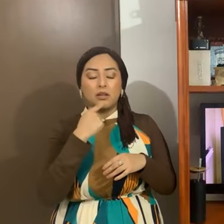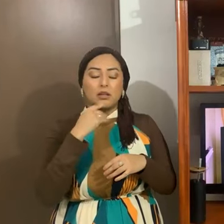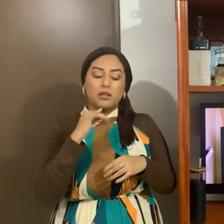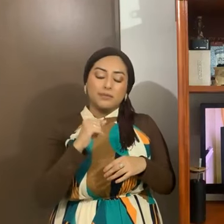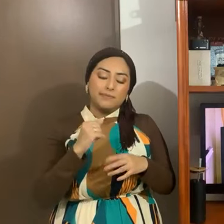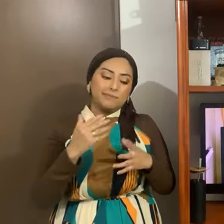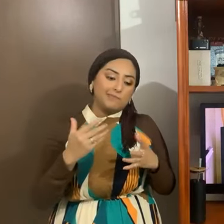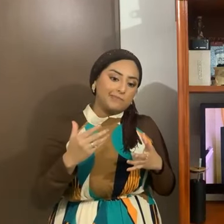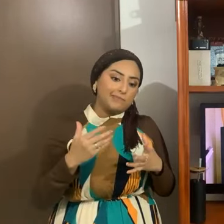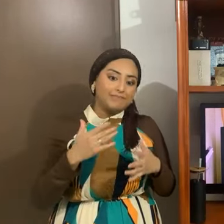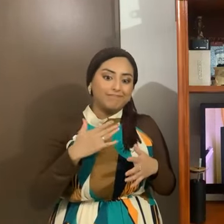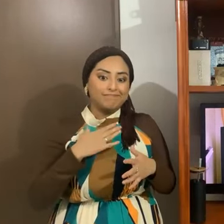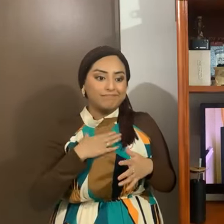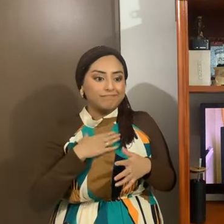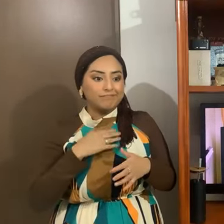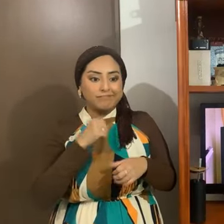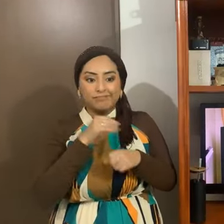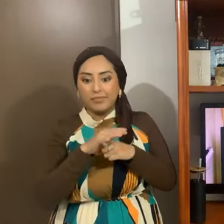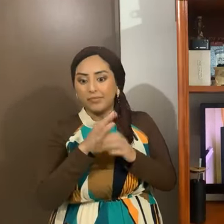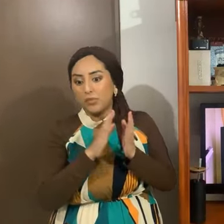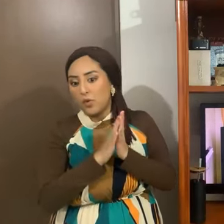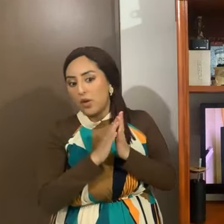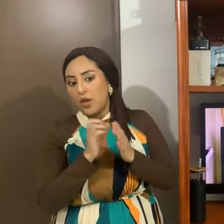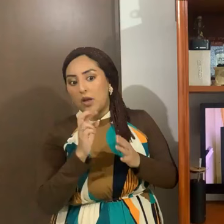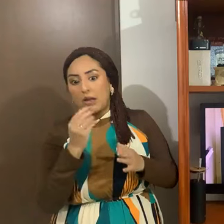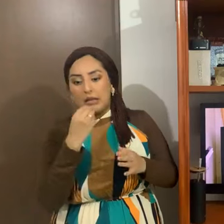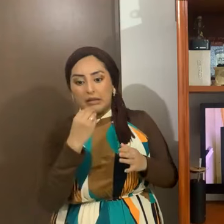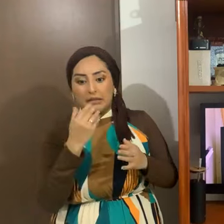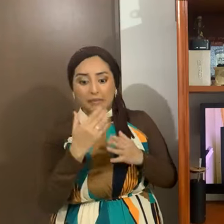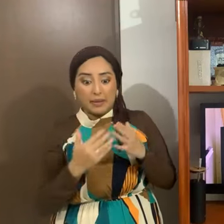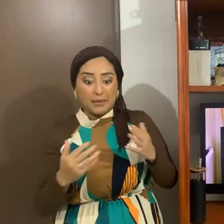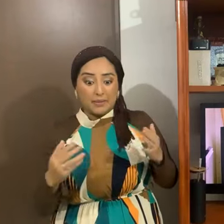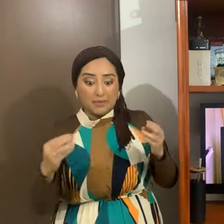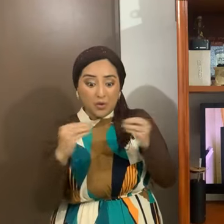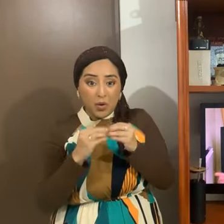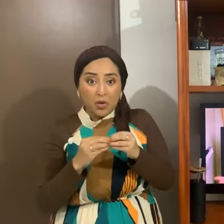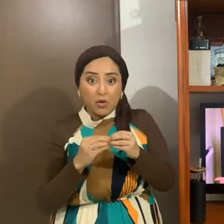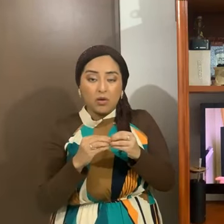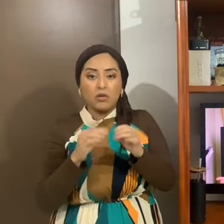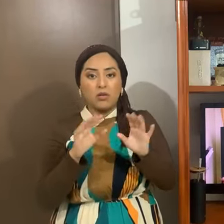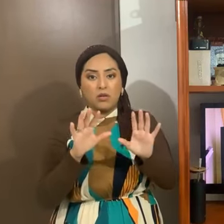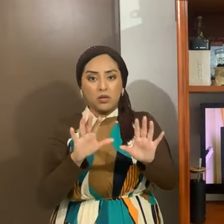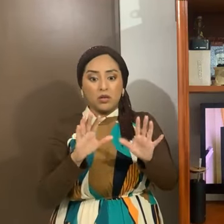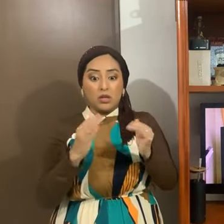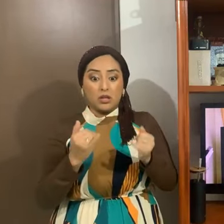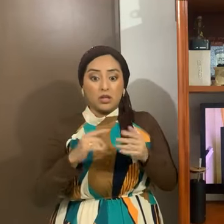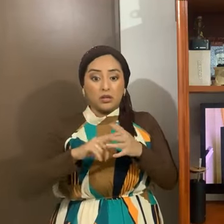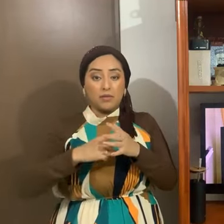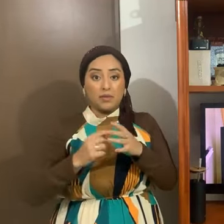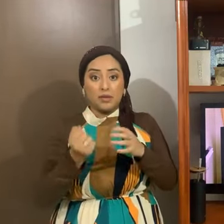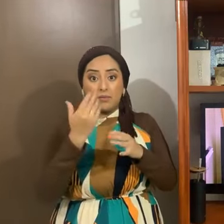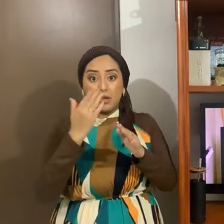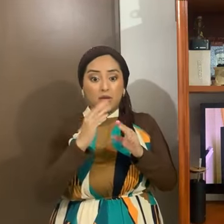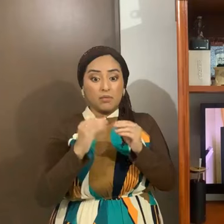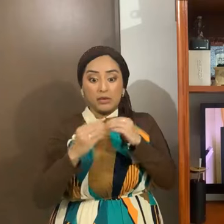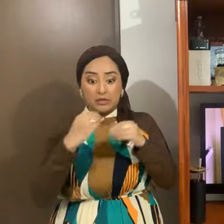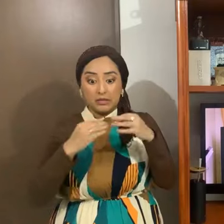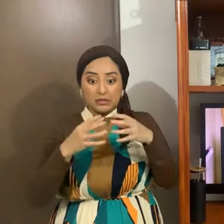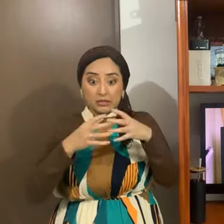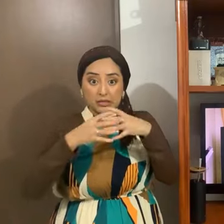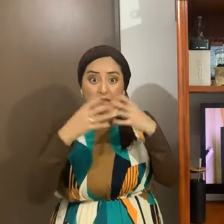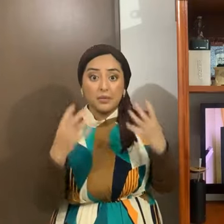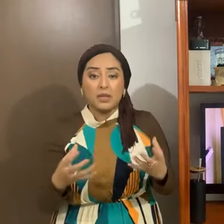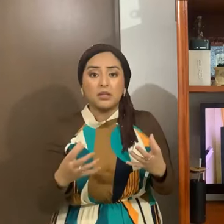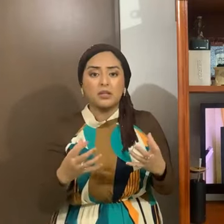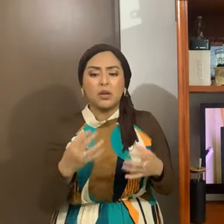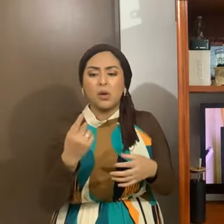la verdad, sí, pues como un poquito de más o un bastantito de más. Bueno, a partir de esta cena de Shabbat ya no comas de más.